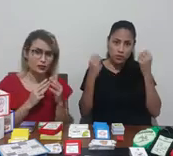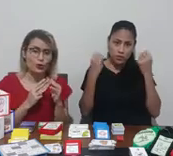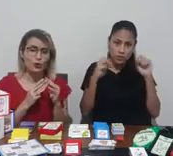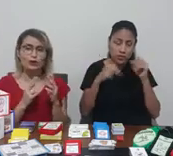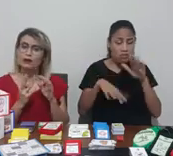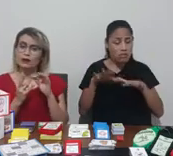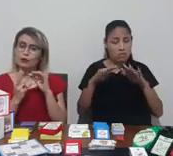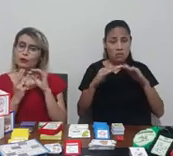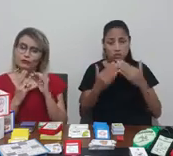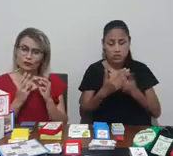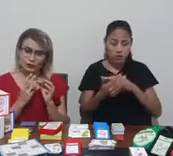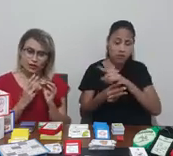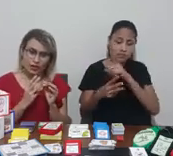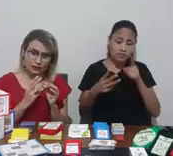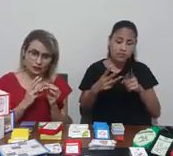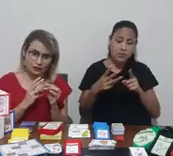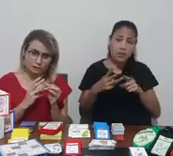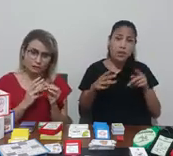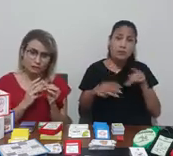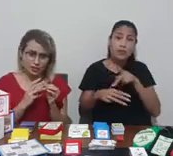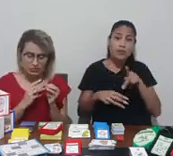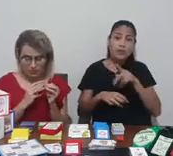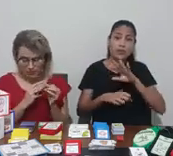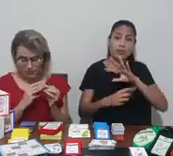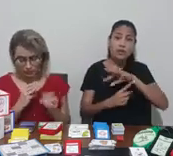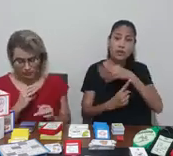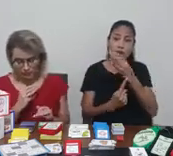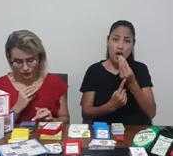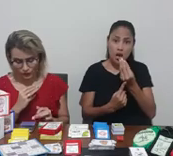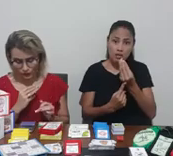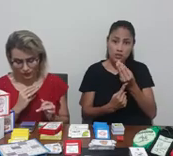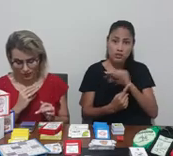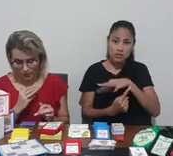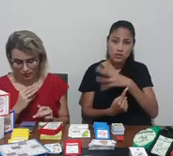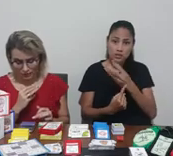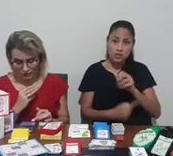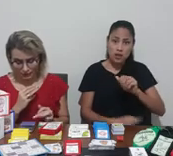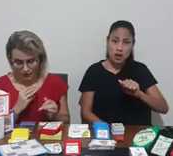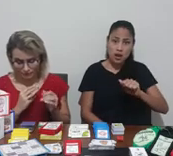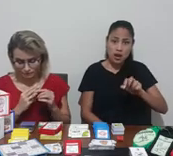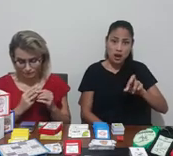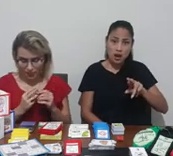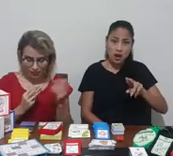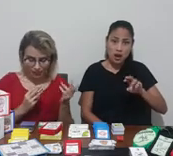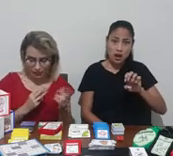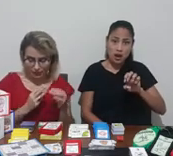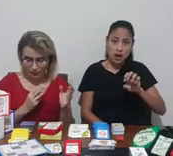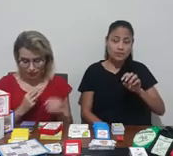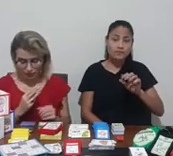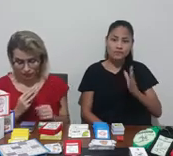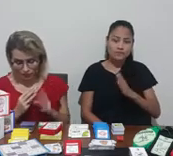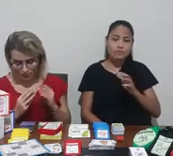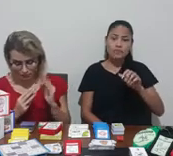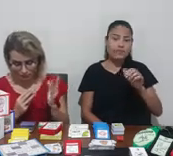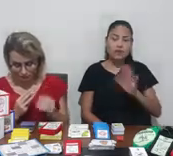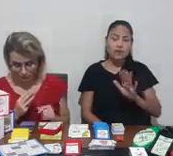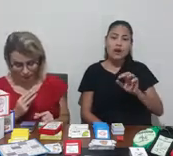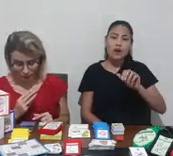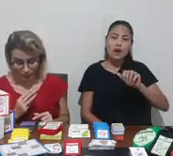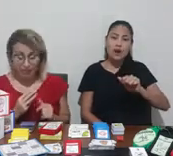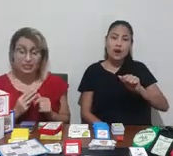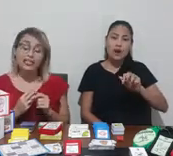da escola, um professor de artes, né, que é esse professor que vai entrar em sala de aula e depois vai